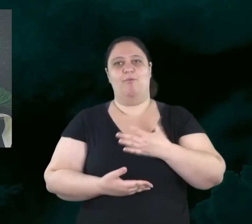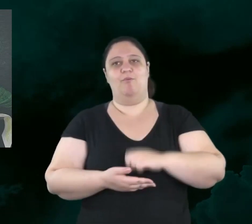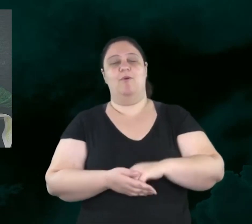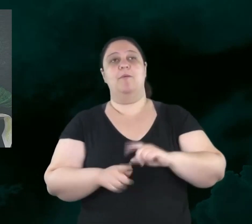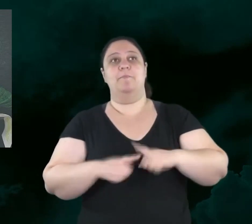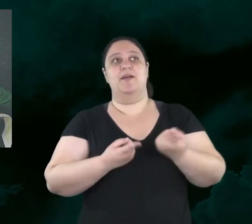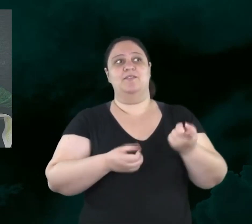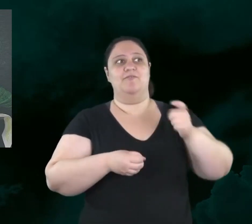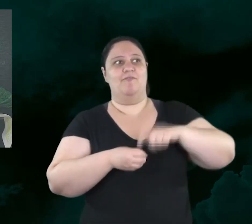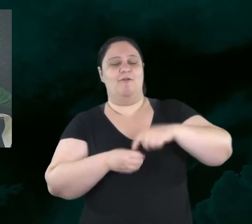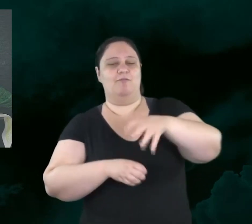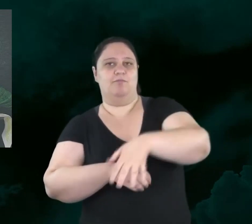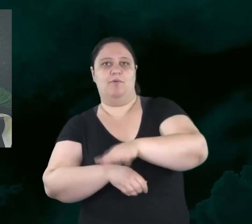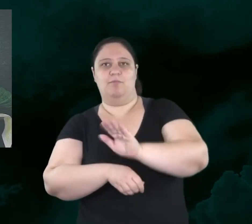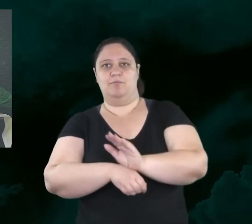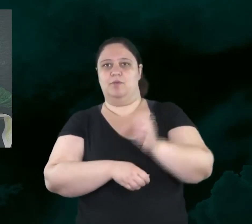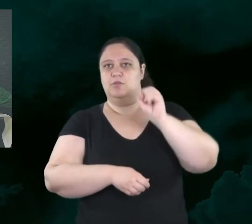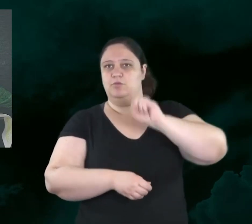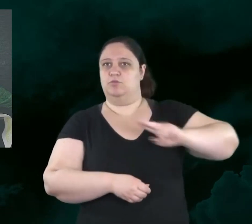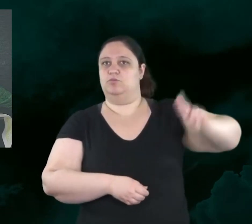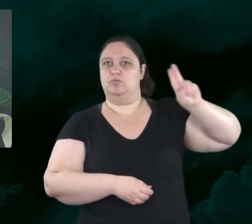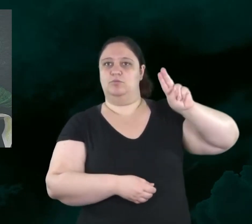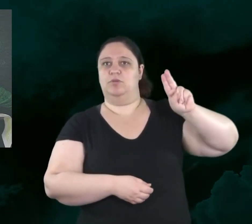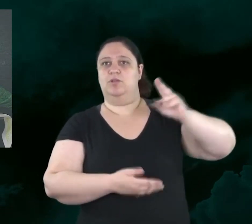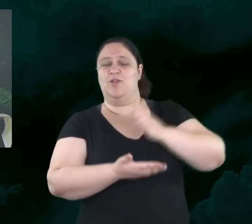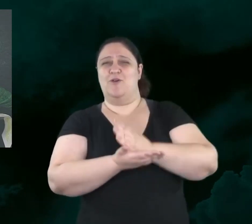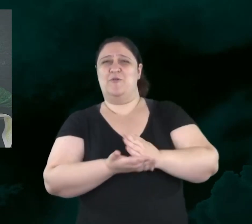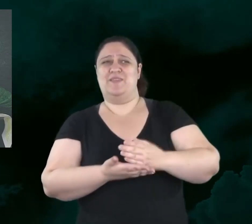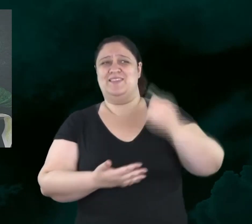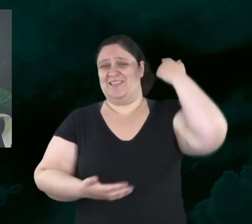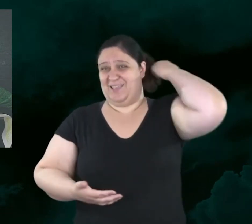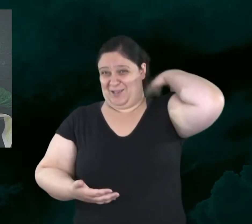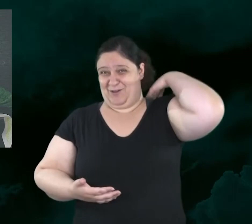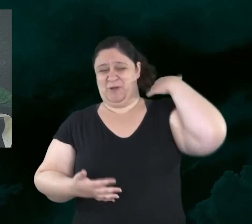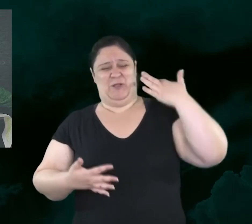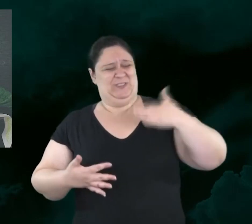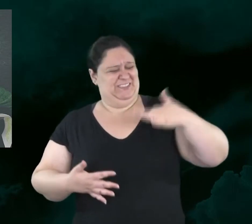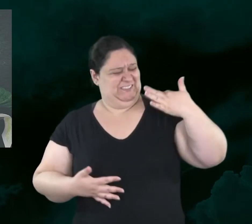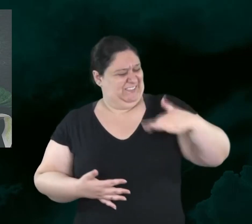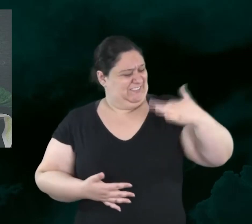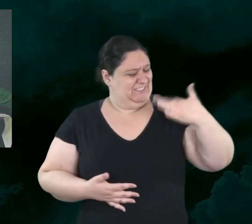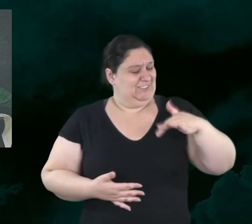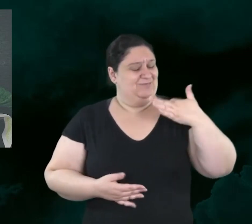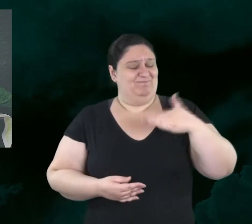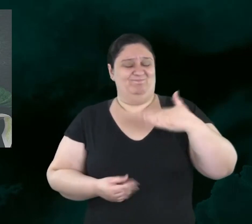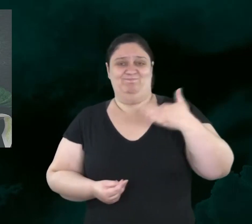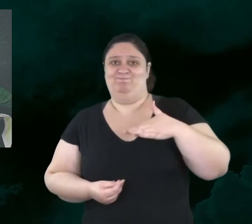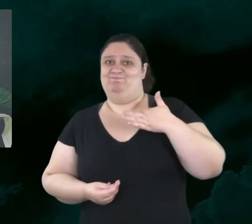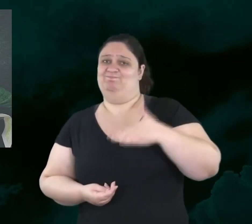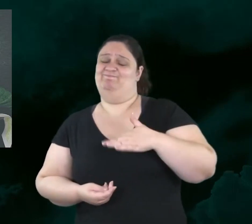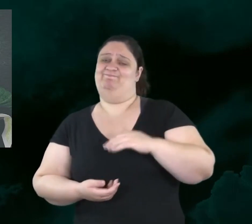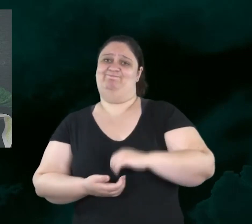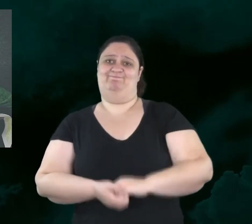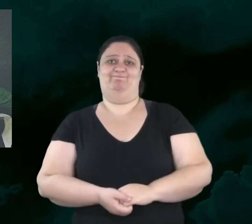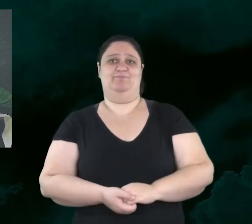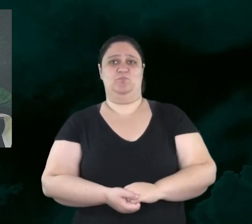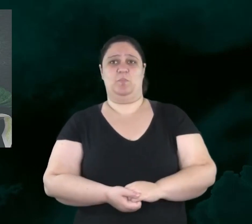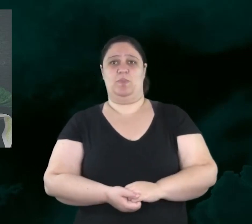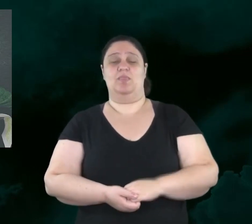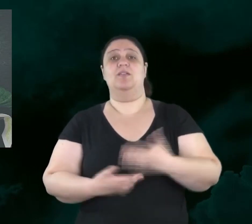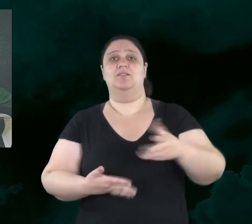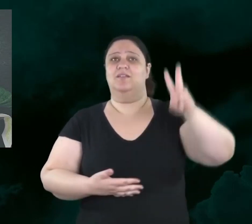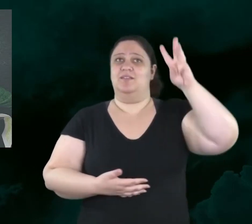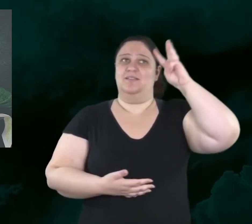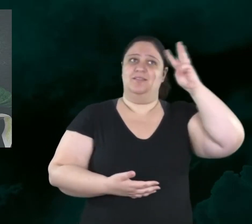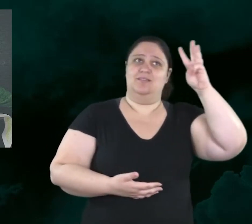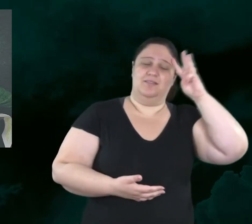Paulo para a estância, eu comecei a sentir dor nas costas. Estava com uma dor nas costas. E de terça para